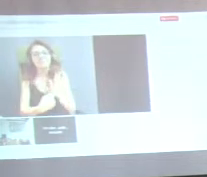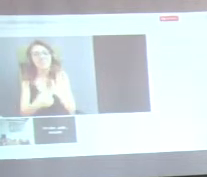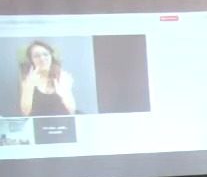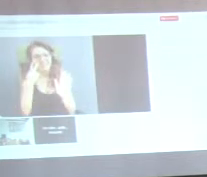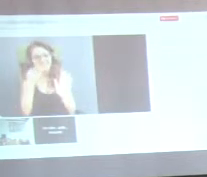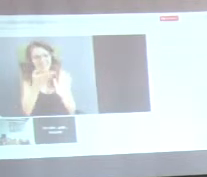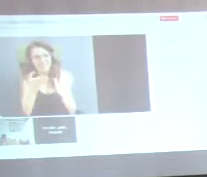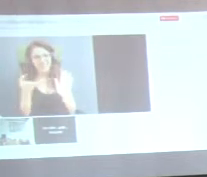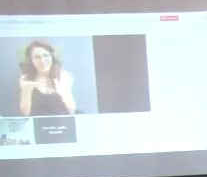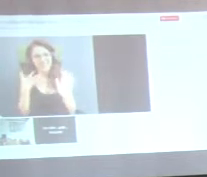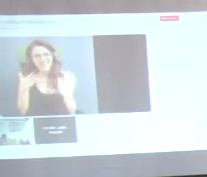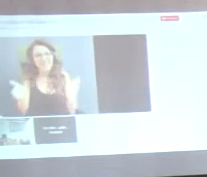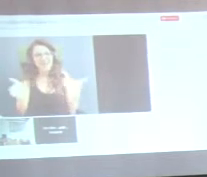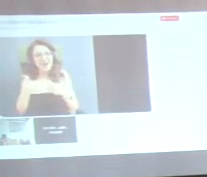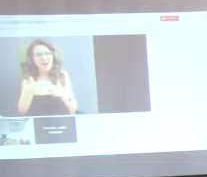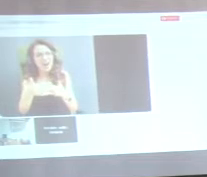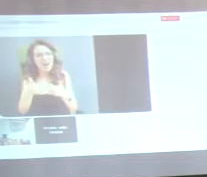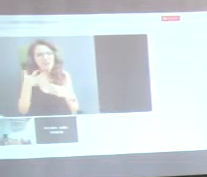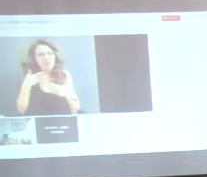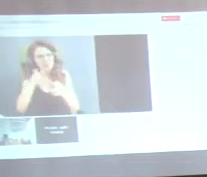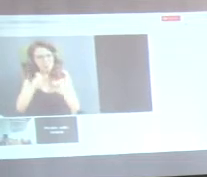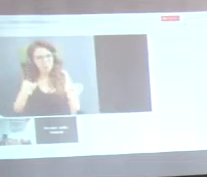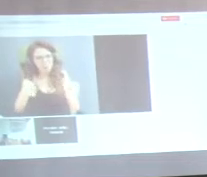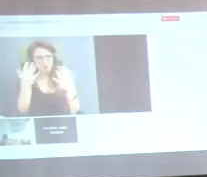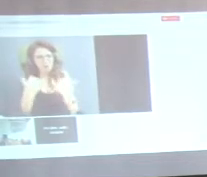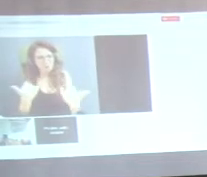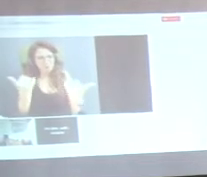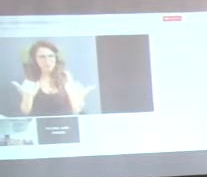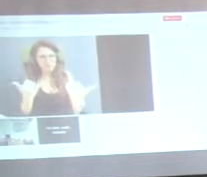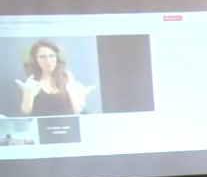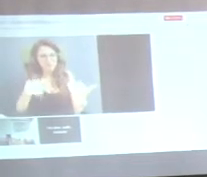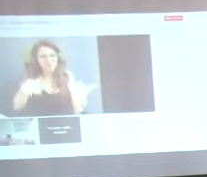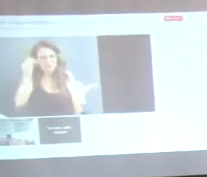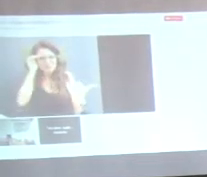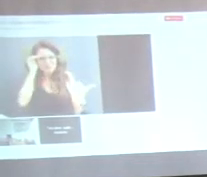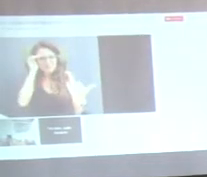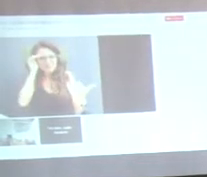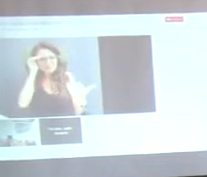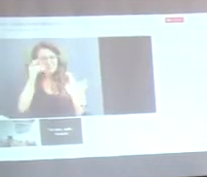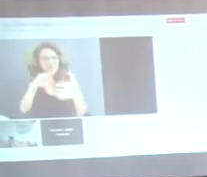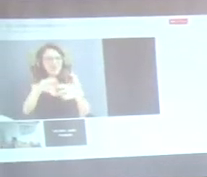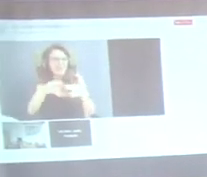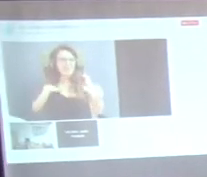in un'aula, con delle persone che insomma ci stanno osservando. Stiamo parlando di